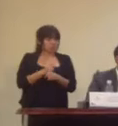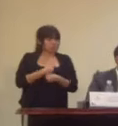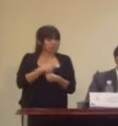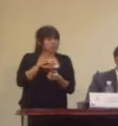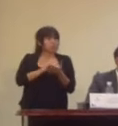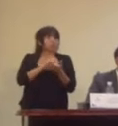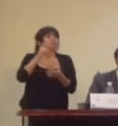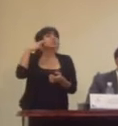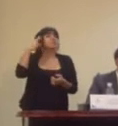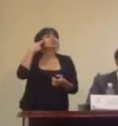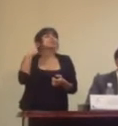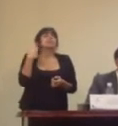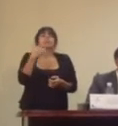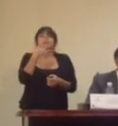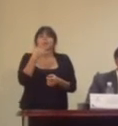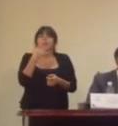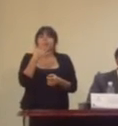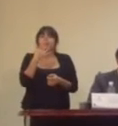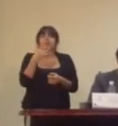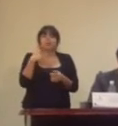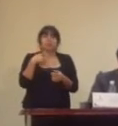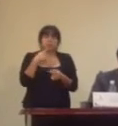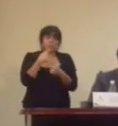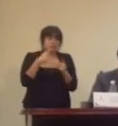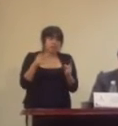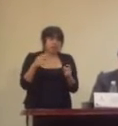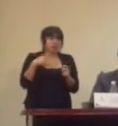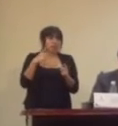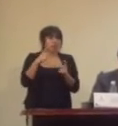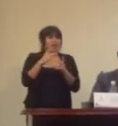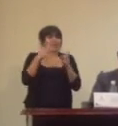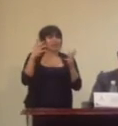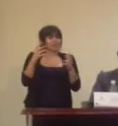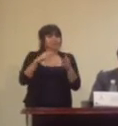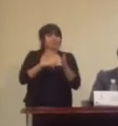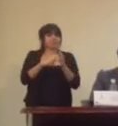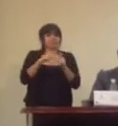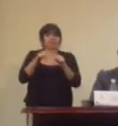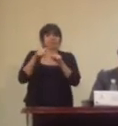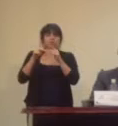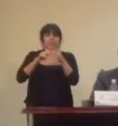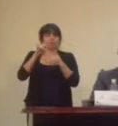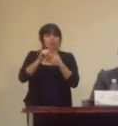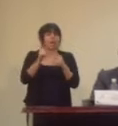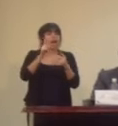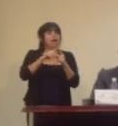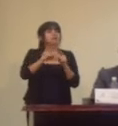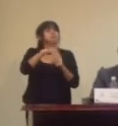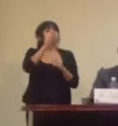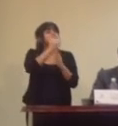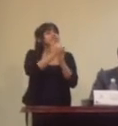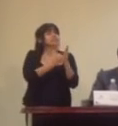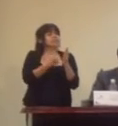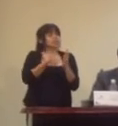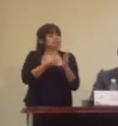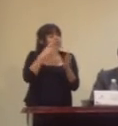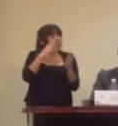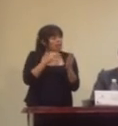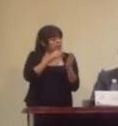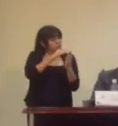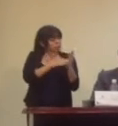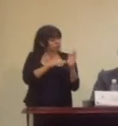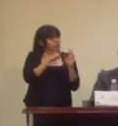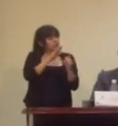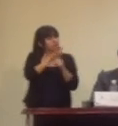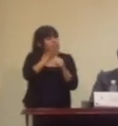esa razón prefiero guardar, diciéndoles que tenemos una cantidad significativa de proyectos hasta que aparezca la lista que consideramos